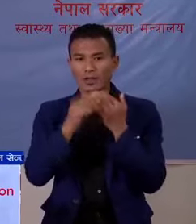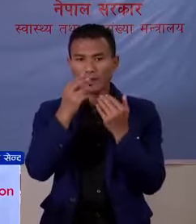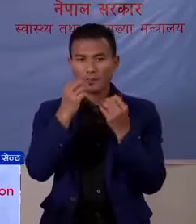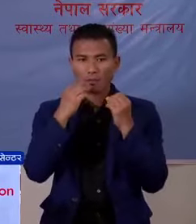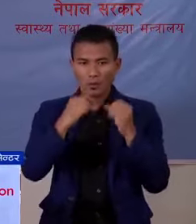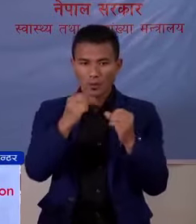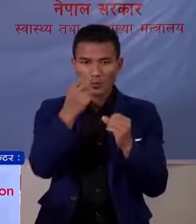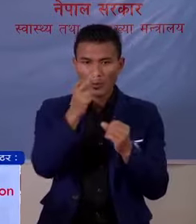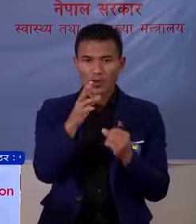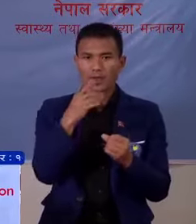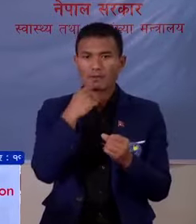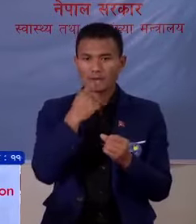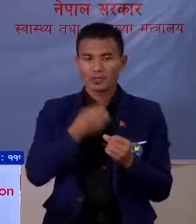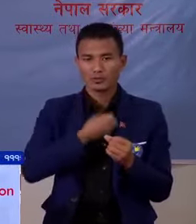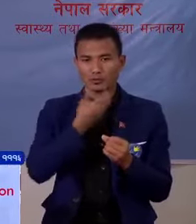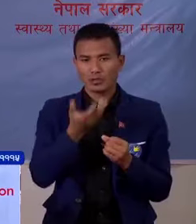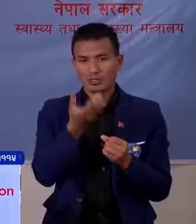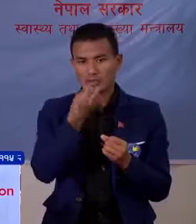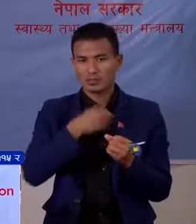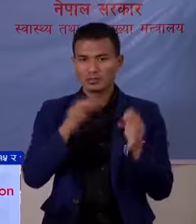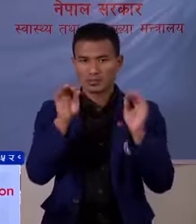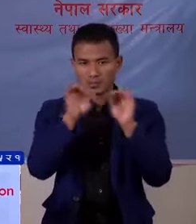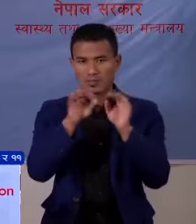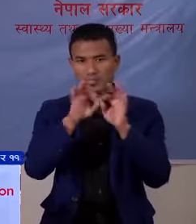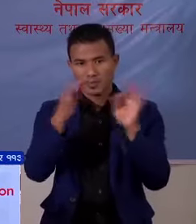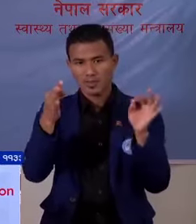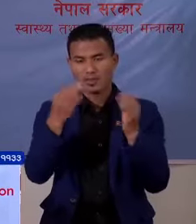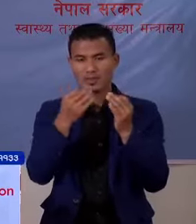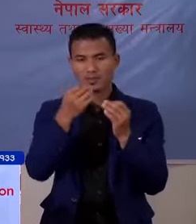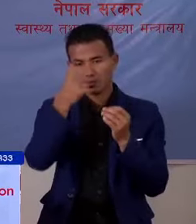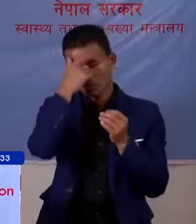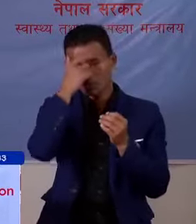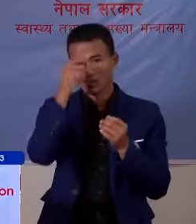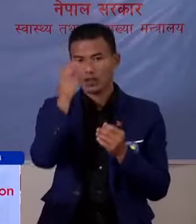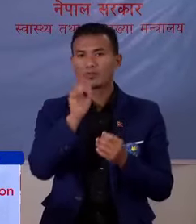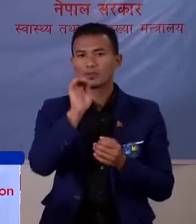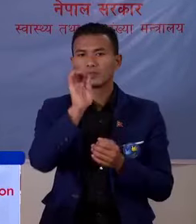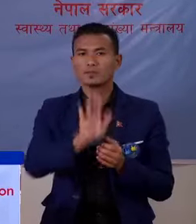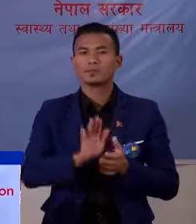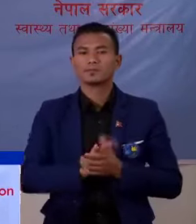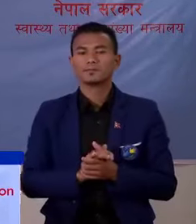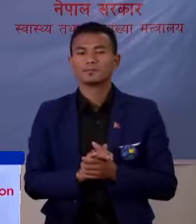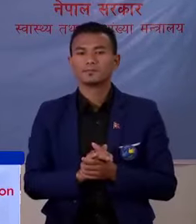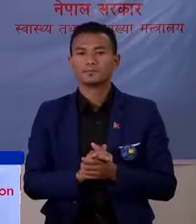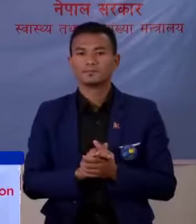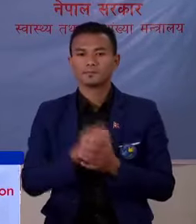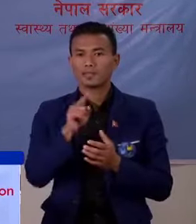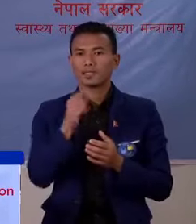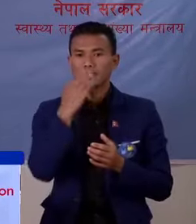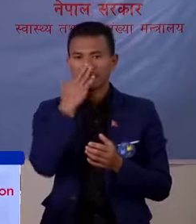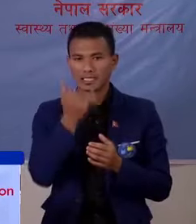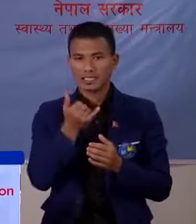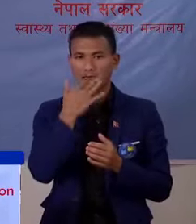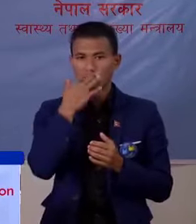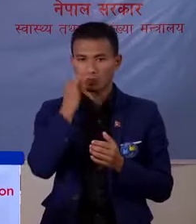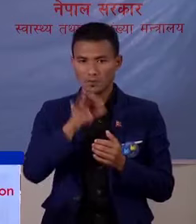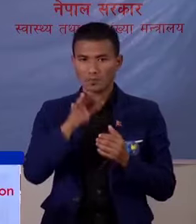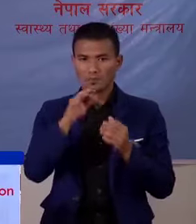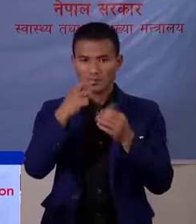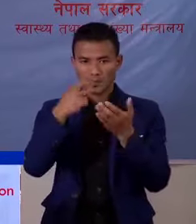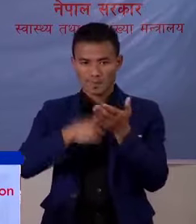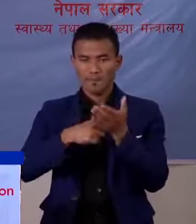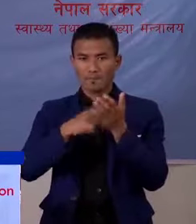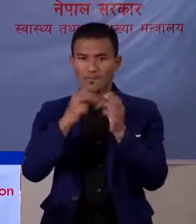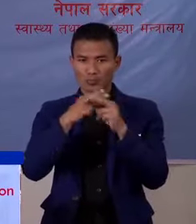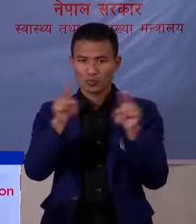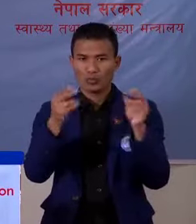सम्बन्धी विभिन्न समस्याहरू पनि उत्पन्न भएका अध्ययनहरूले देखाएको छ। तथापि तोकिएको मापदण्डहरू